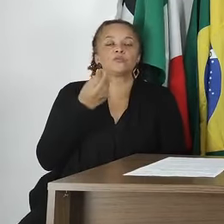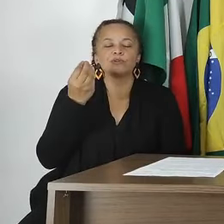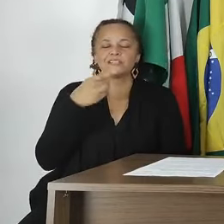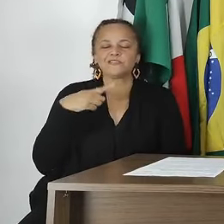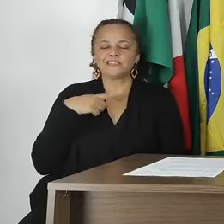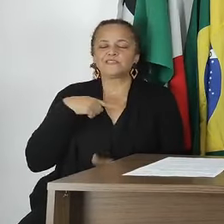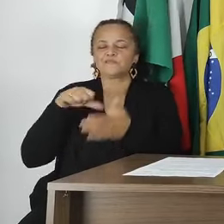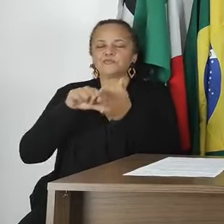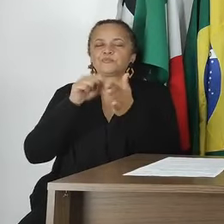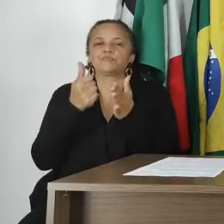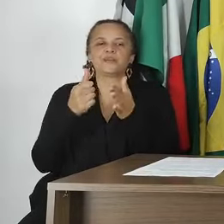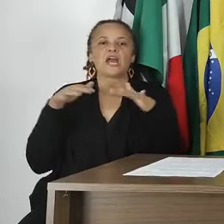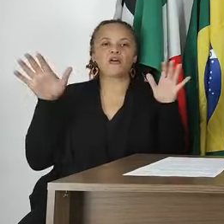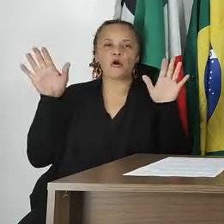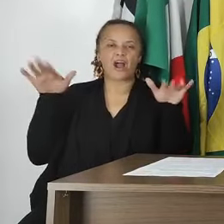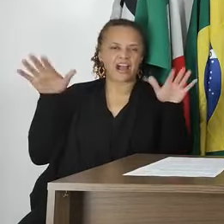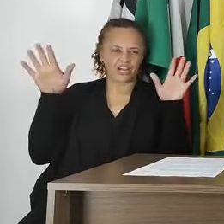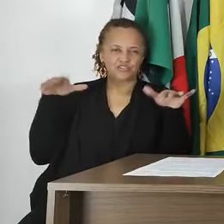que era